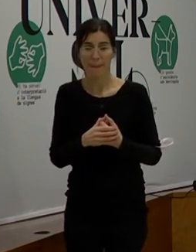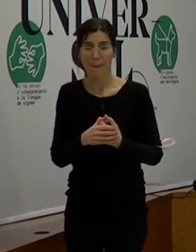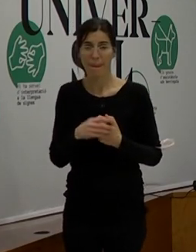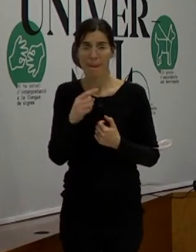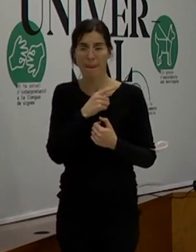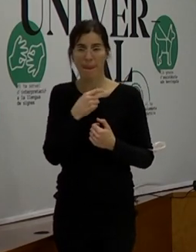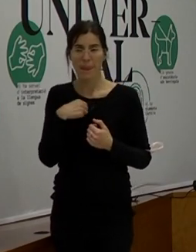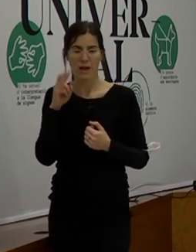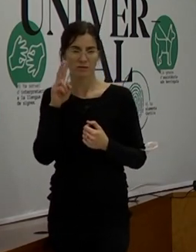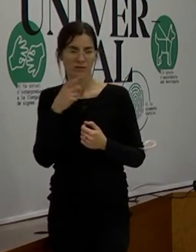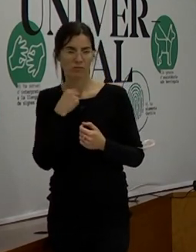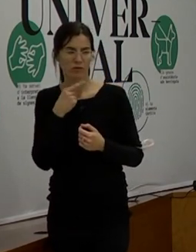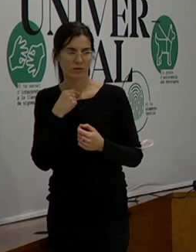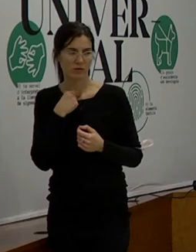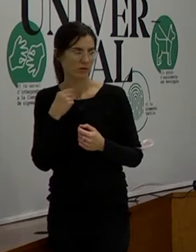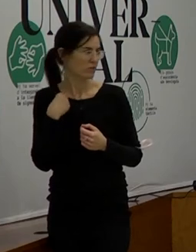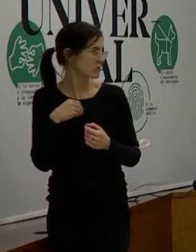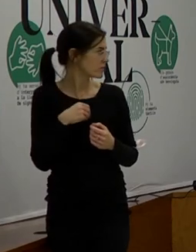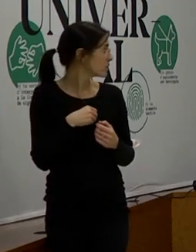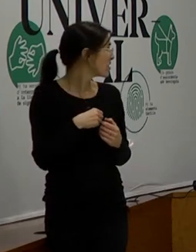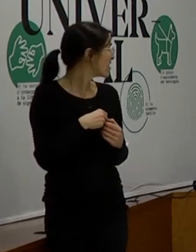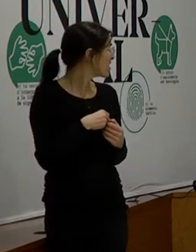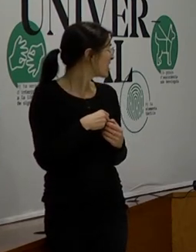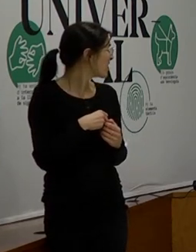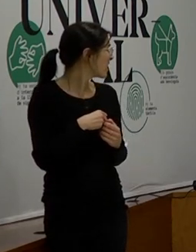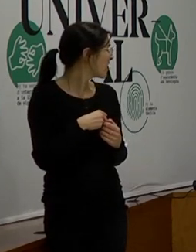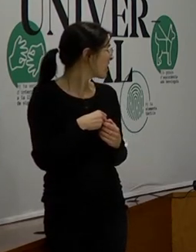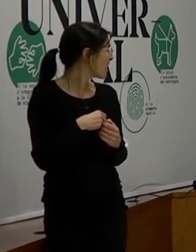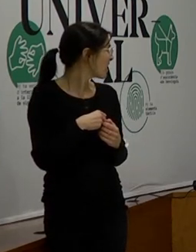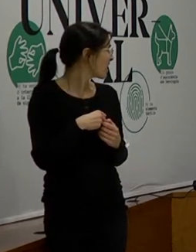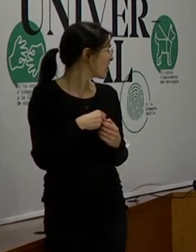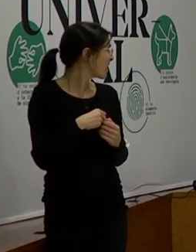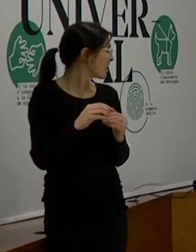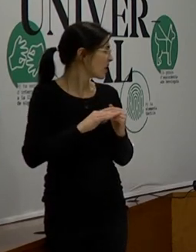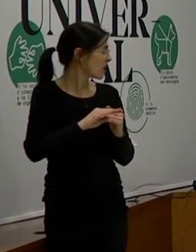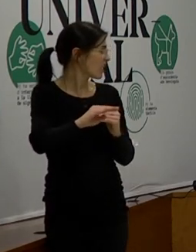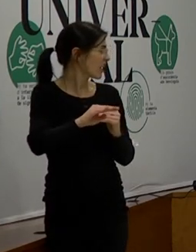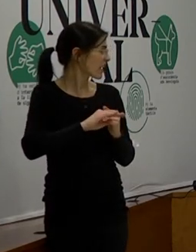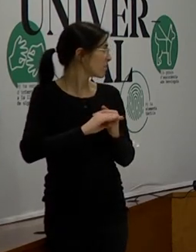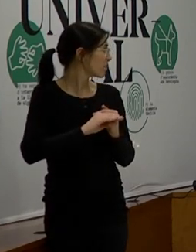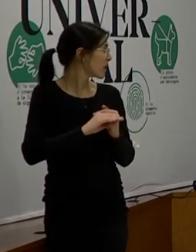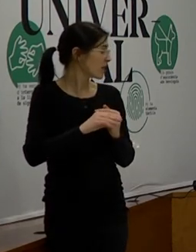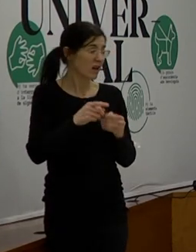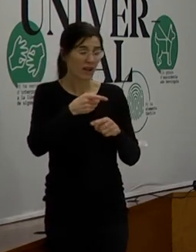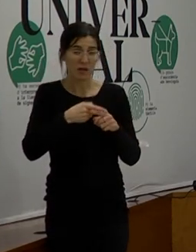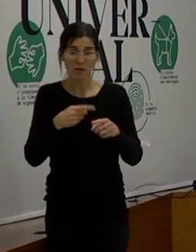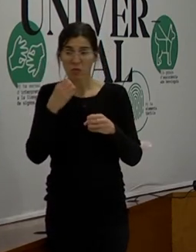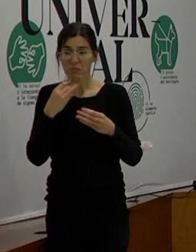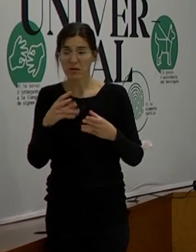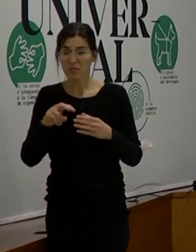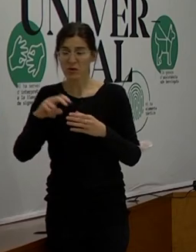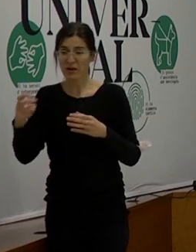I aquestes, has vist la divertida? La rampa del mig, sí, però les altres per què serveixen si està el cotxe? ¿Para qué servirá?